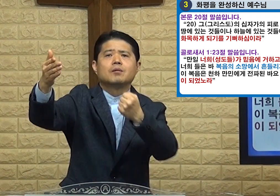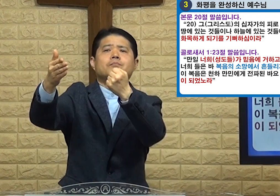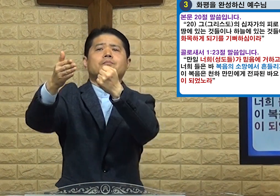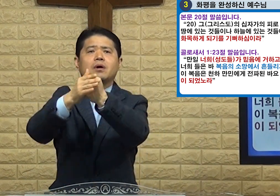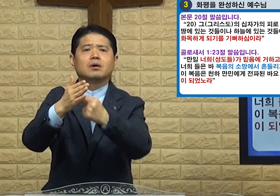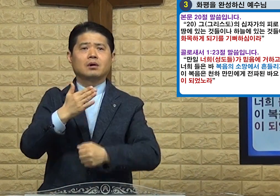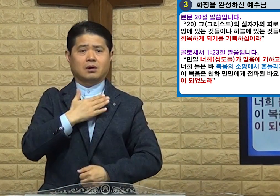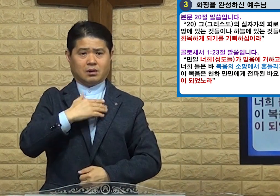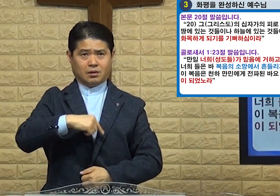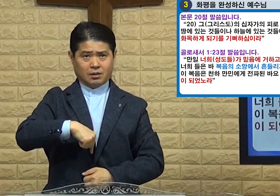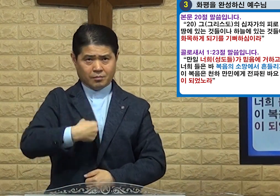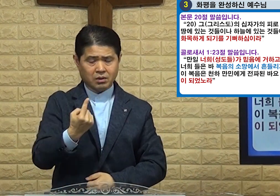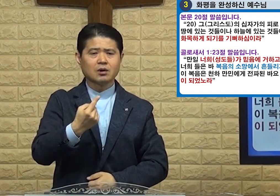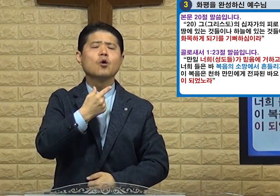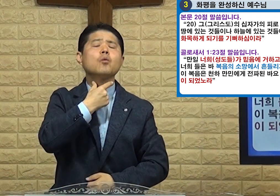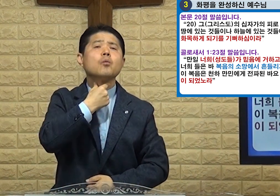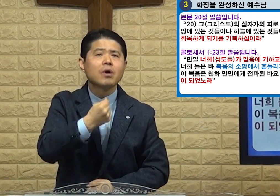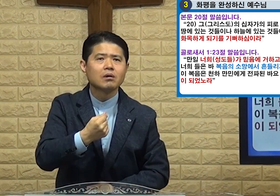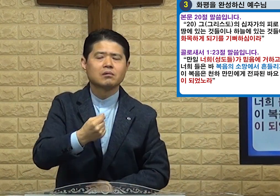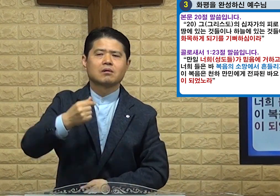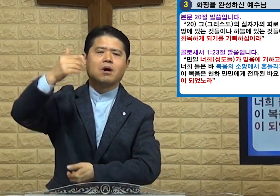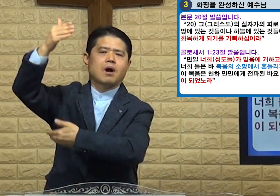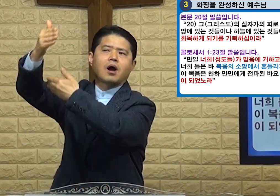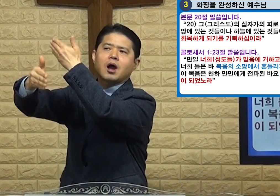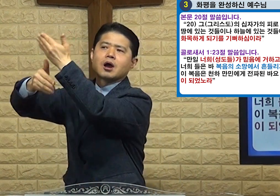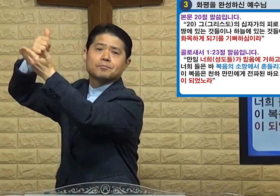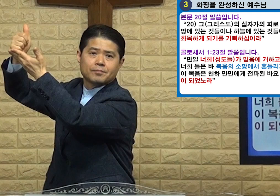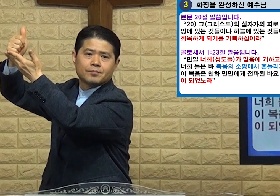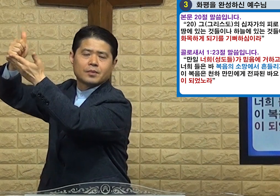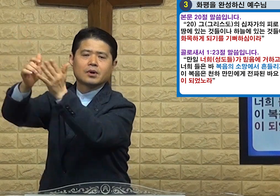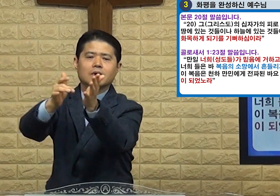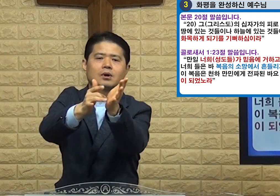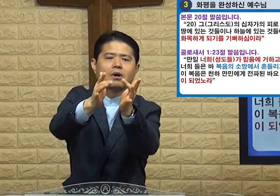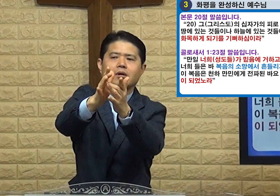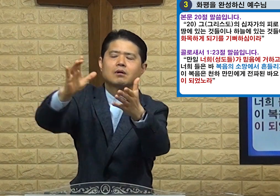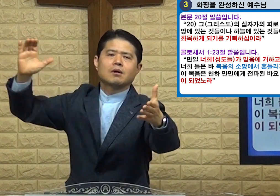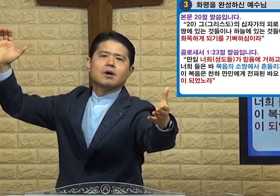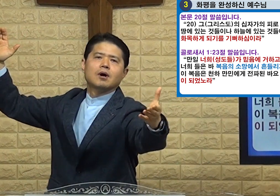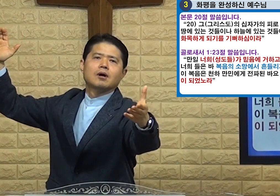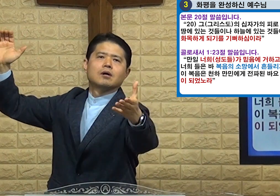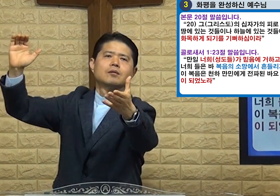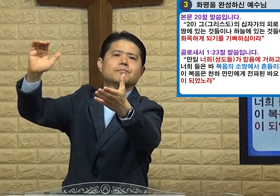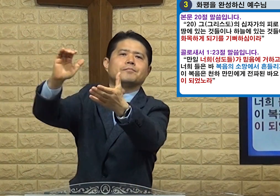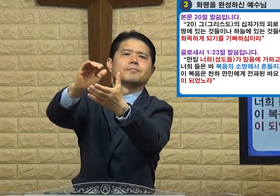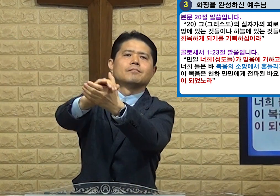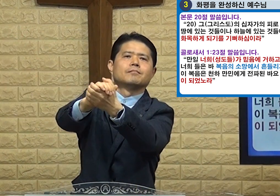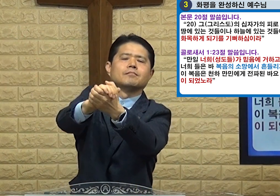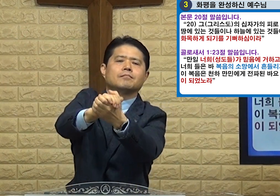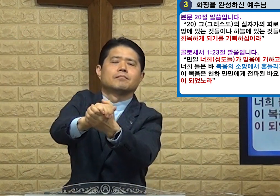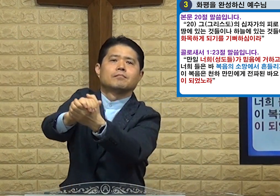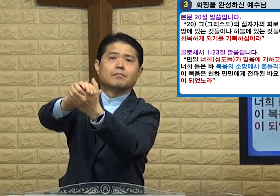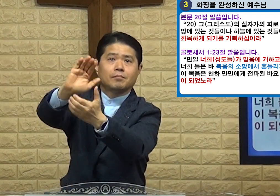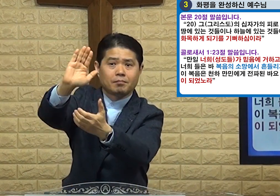있지만 그것으로 때문에 자신이 원하는 하나님이